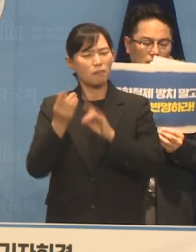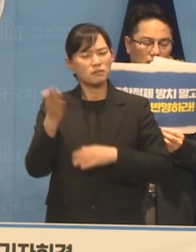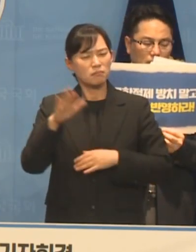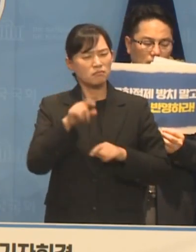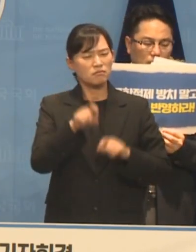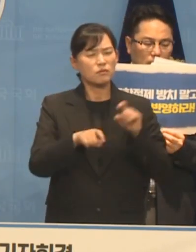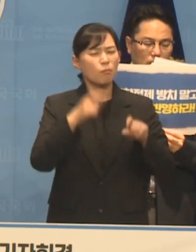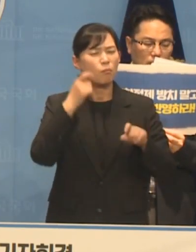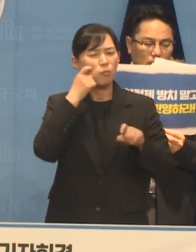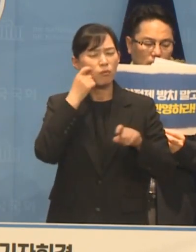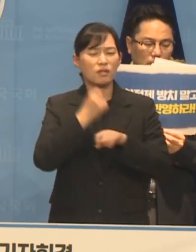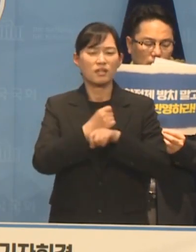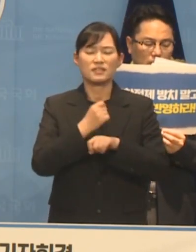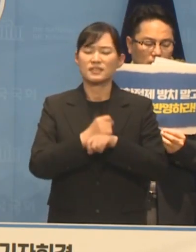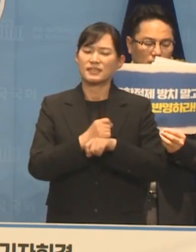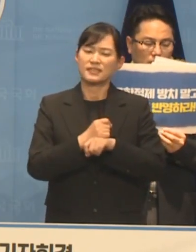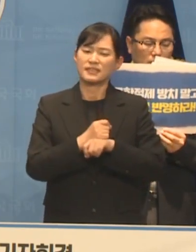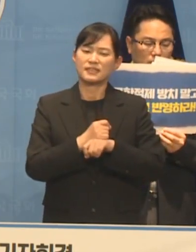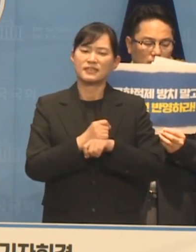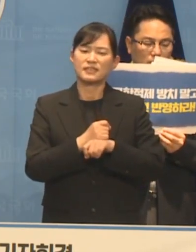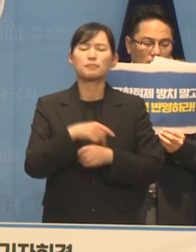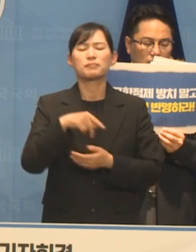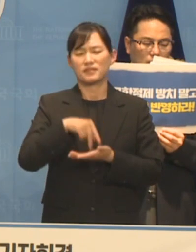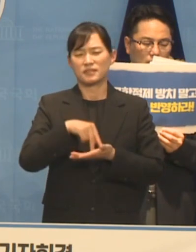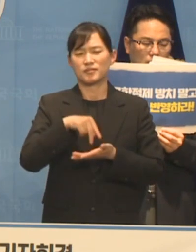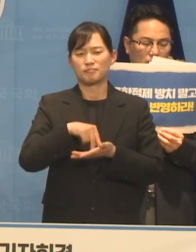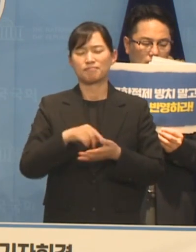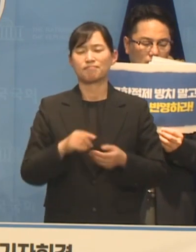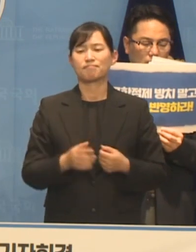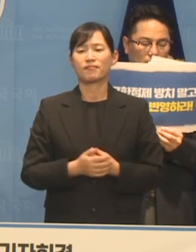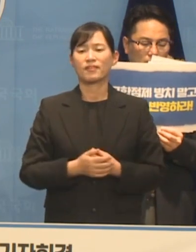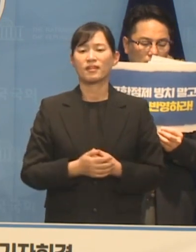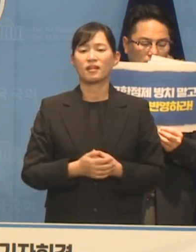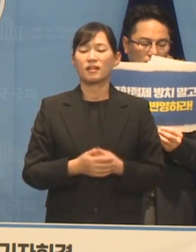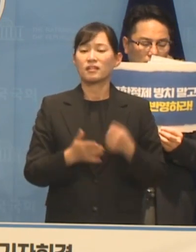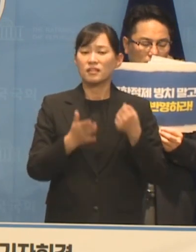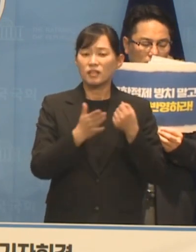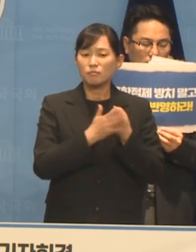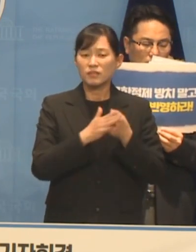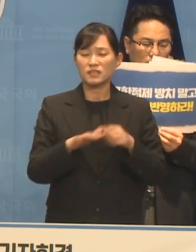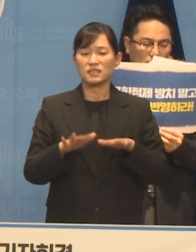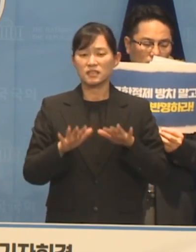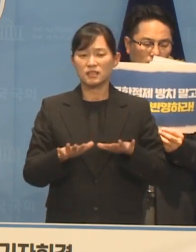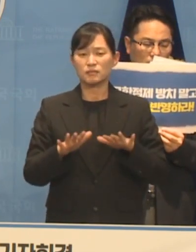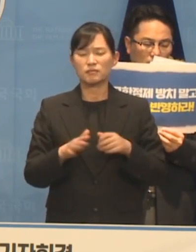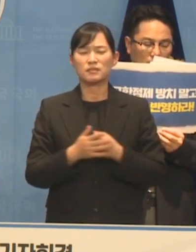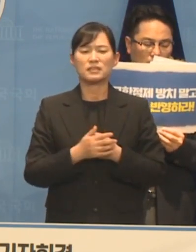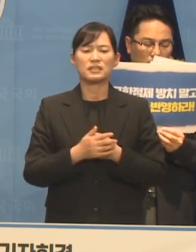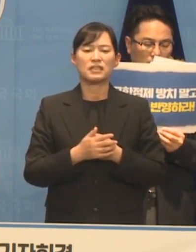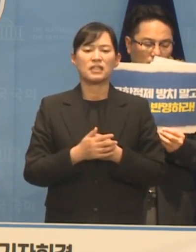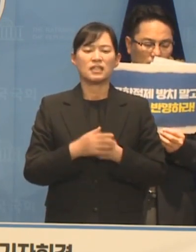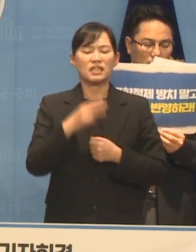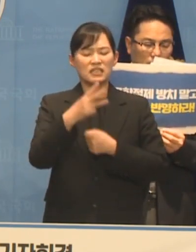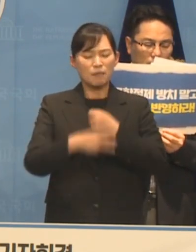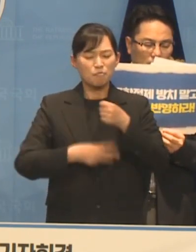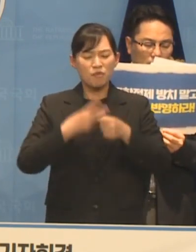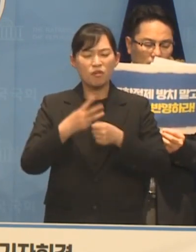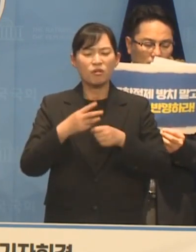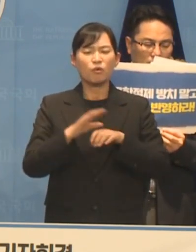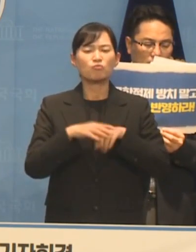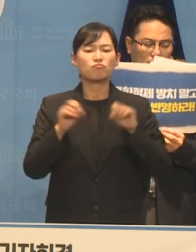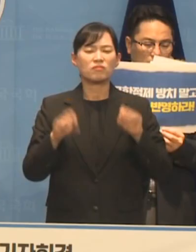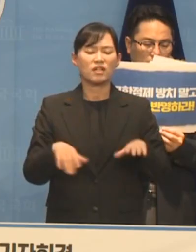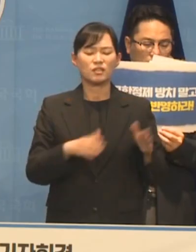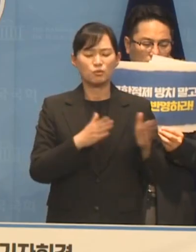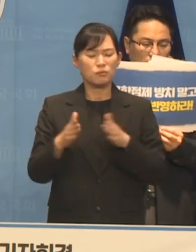되는 구조적 모순 속에 놓이게 되었습니다. 이러한 이유로 우리는 이 시간을 잃어버린 3년, 즉